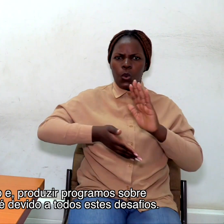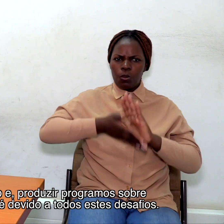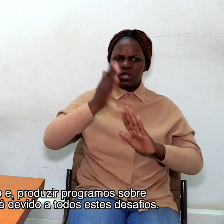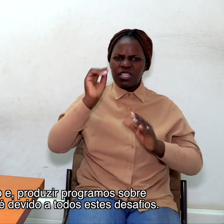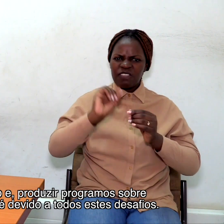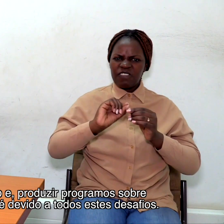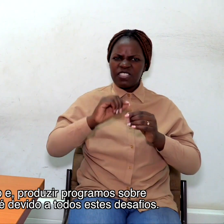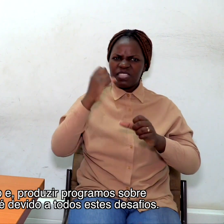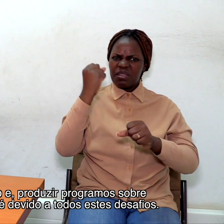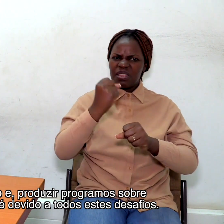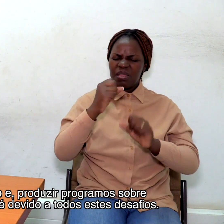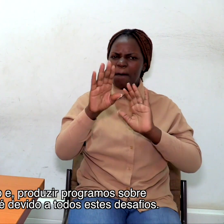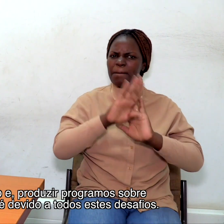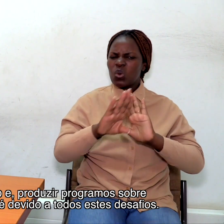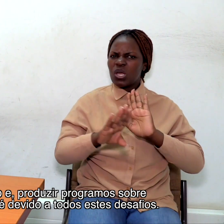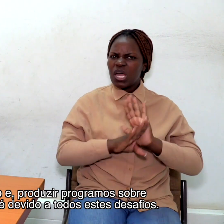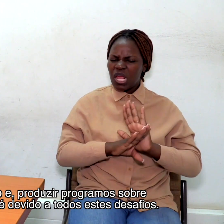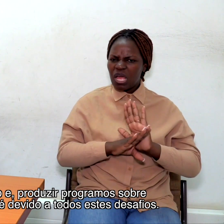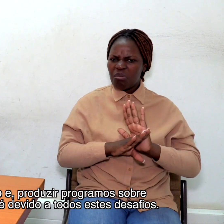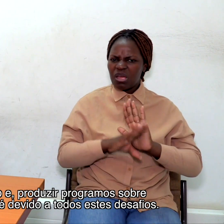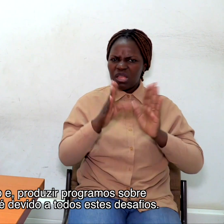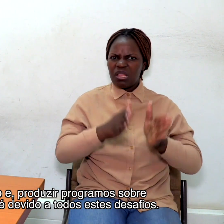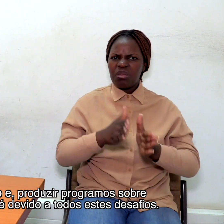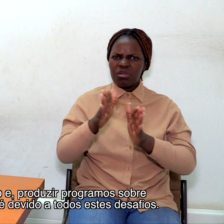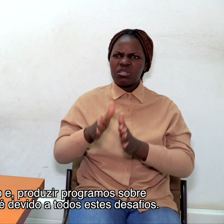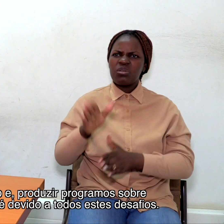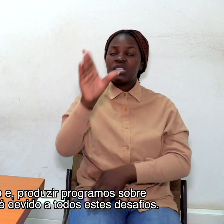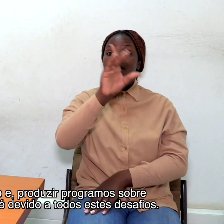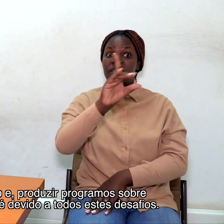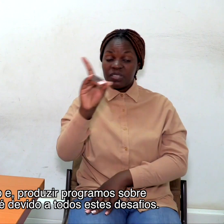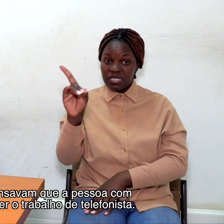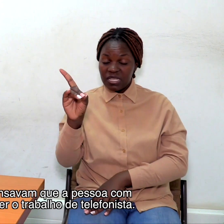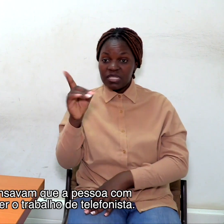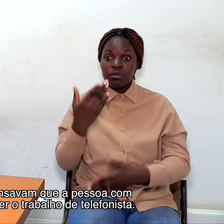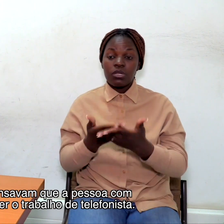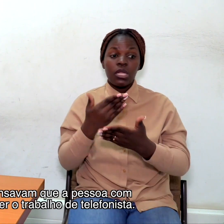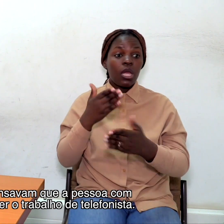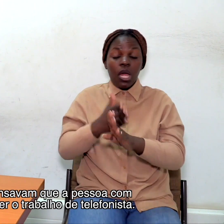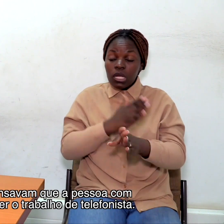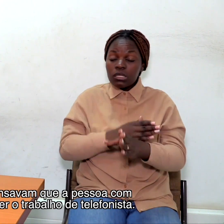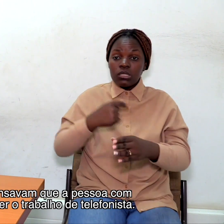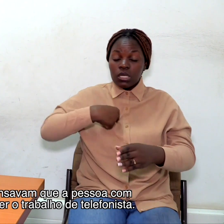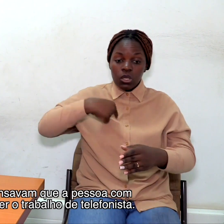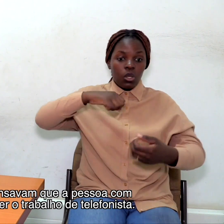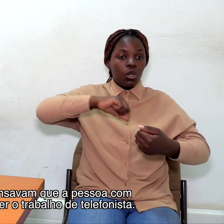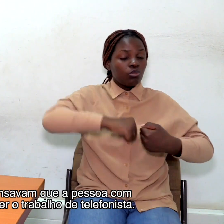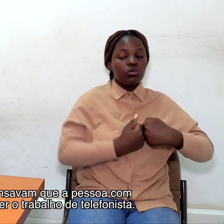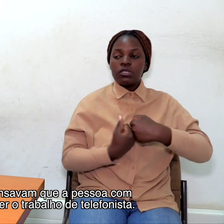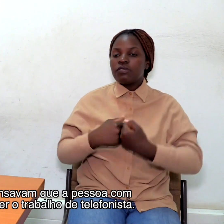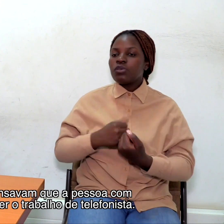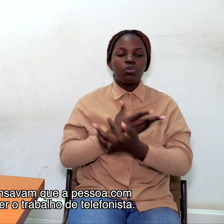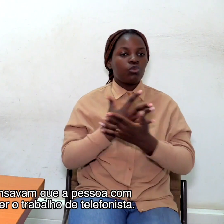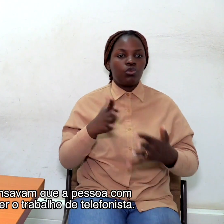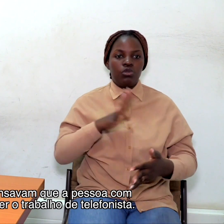televisão sobre aquilo que são as potencialidades das pessoas com deficiência é devido a esses desafios todos. Porque na altura só pensavam que